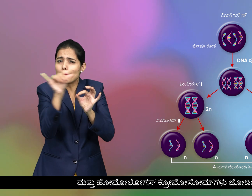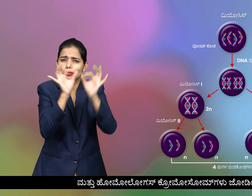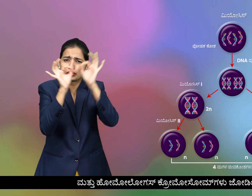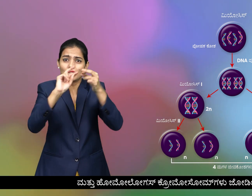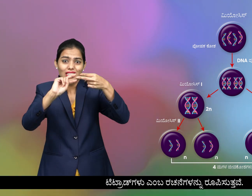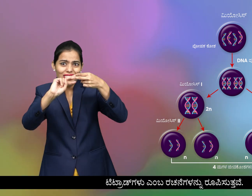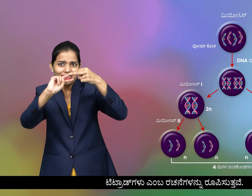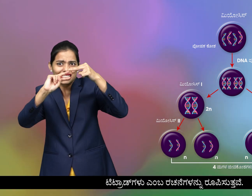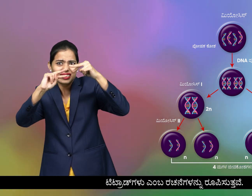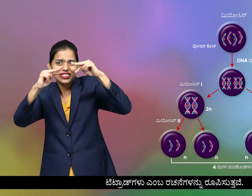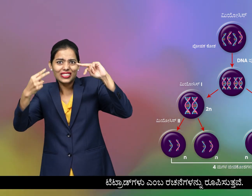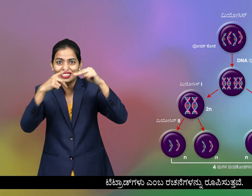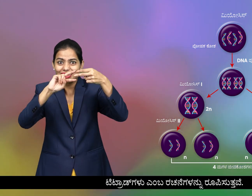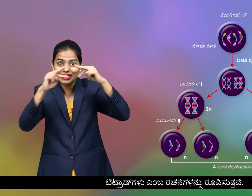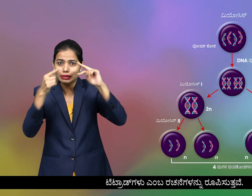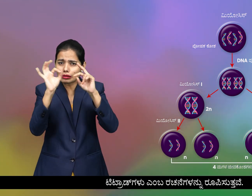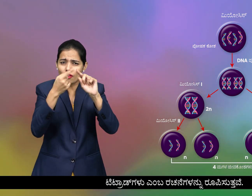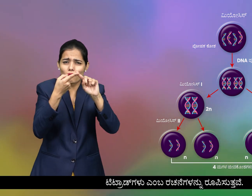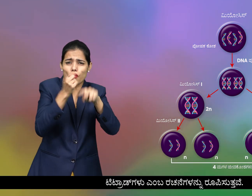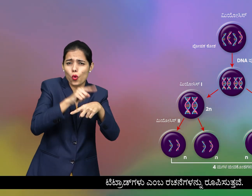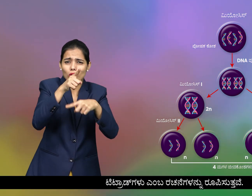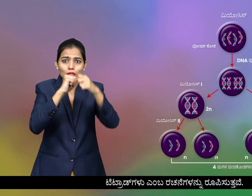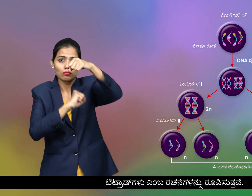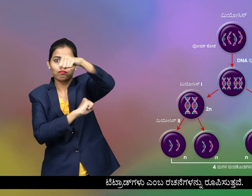ಜೋಡಿಯಾಗಿ ಟೆಟ್ರಾಡ್ಗಳನ್ನು ರಚನೆ ಮಾಡುತ್ತೆ.